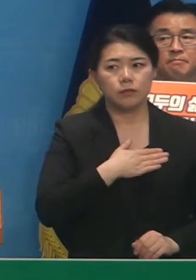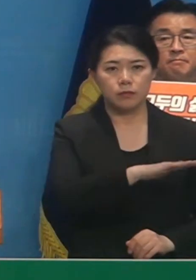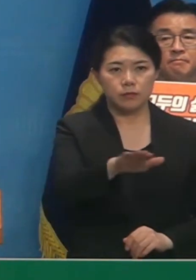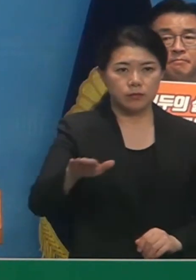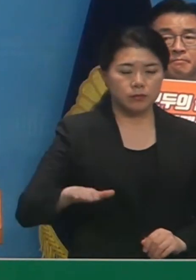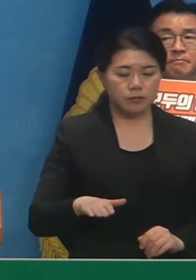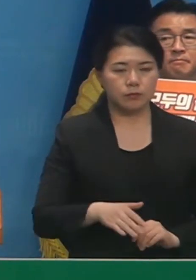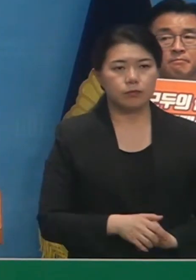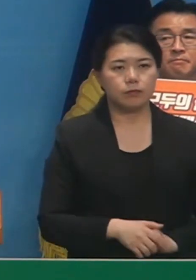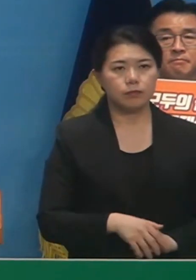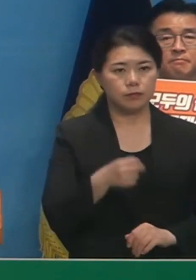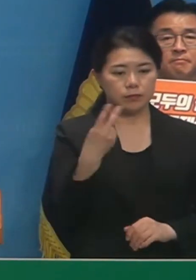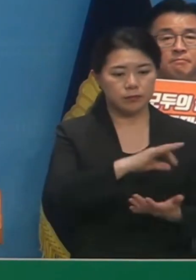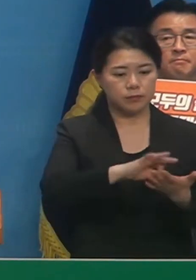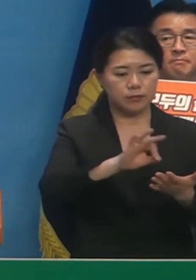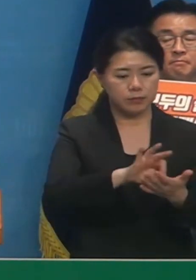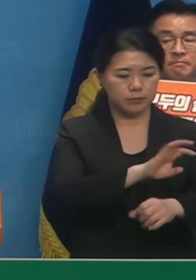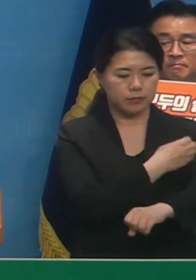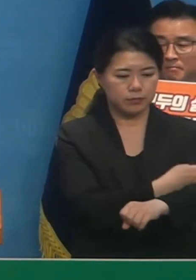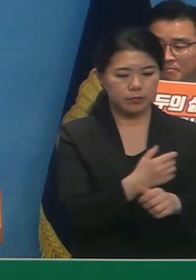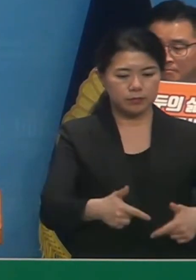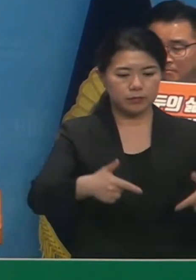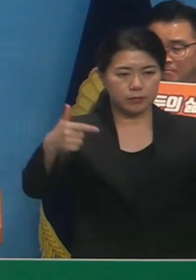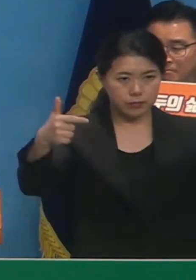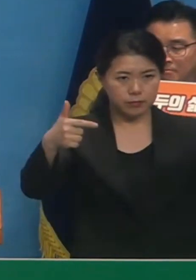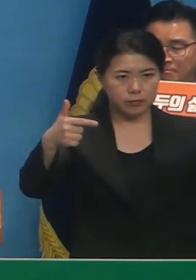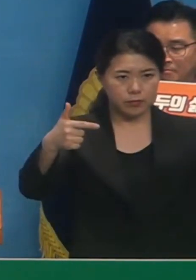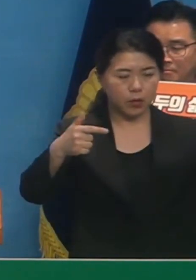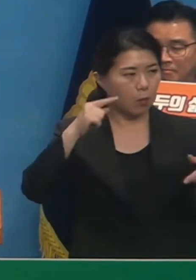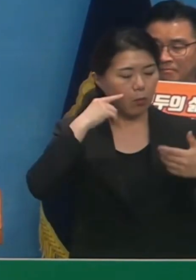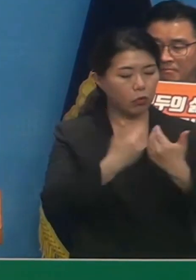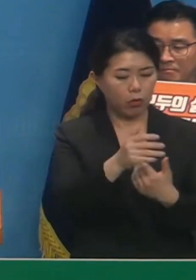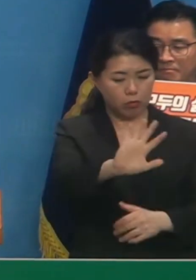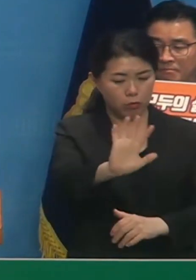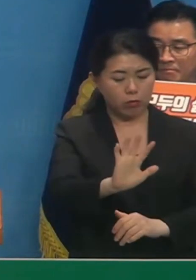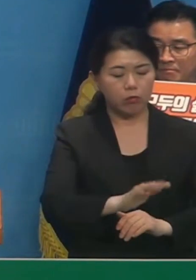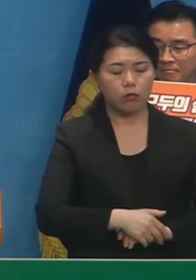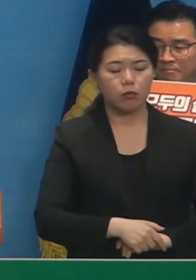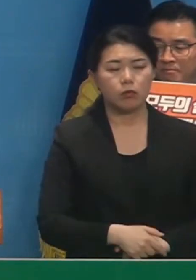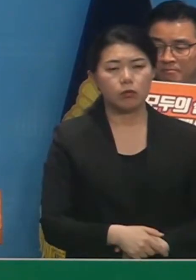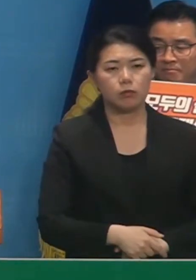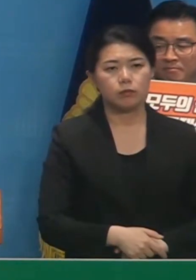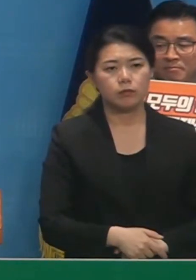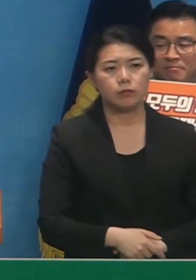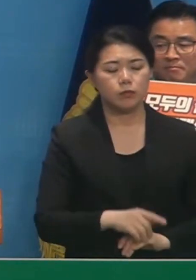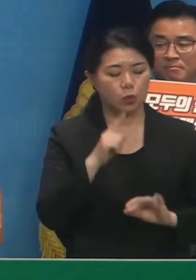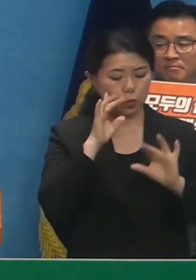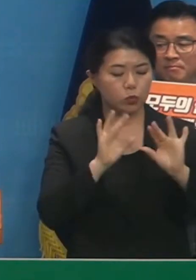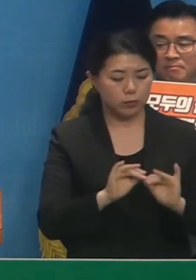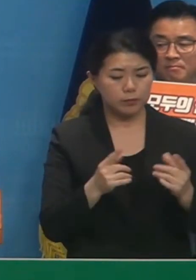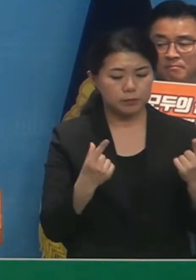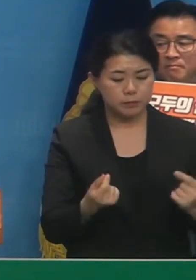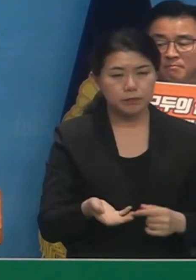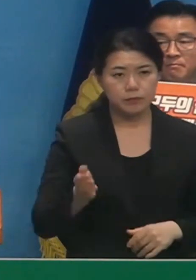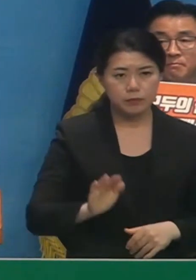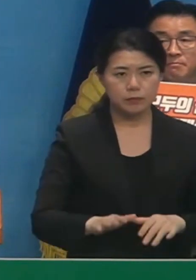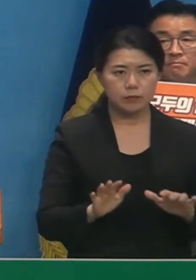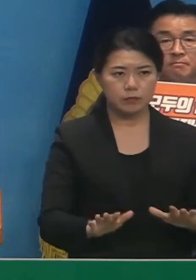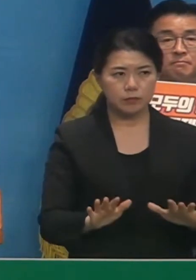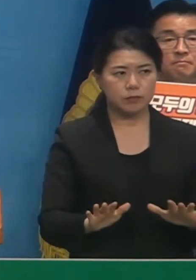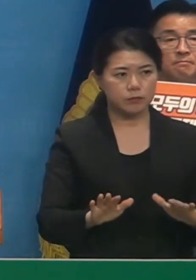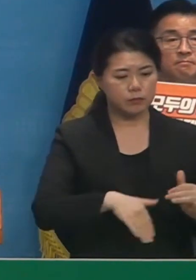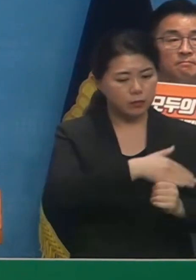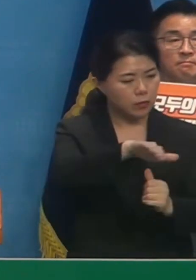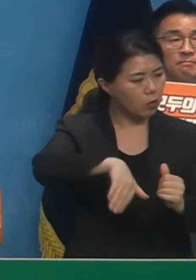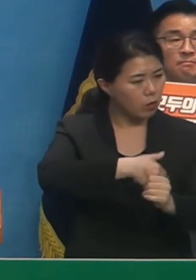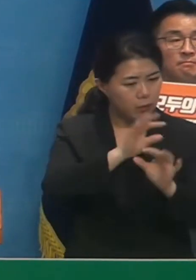우리는 재생에너지 확대에 결코 반대하지 않습니다. 그러나 현재 전개되고